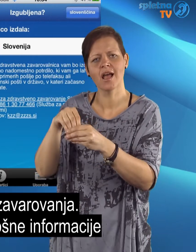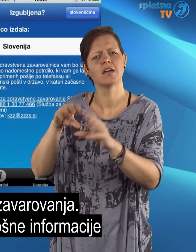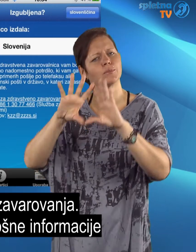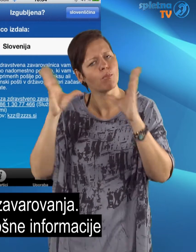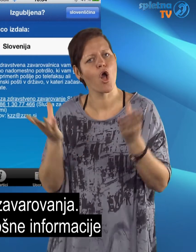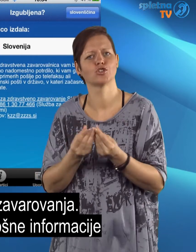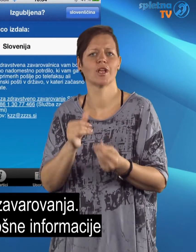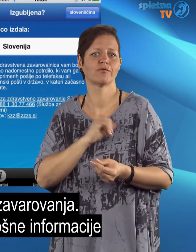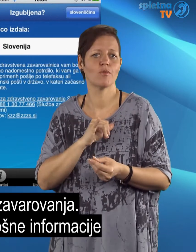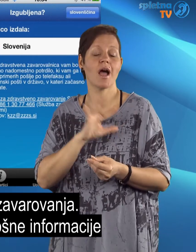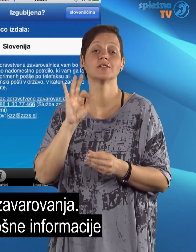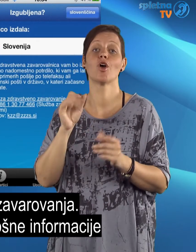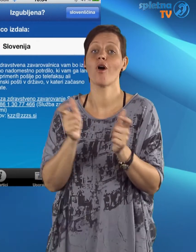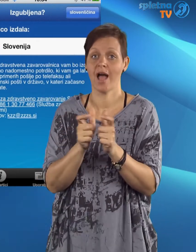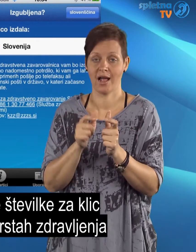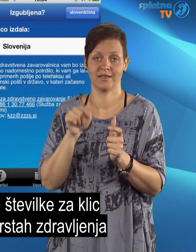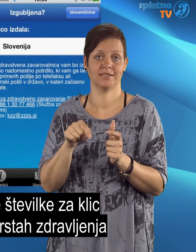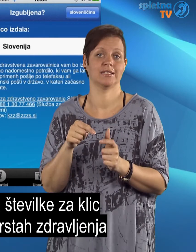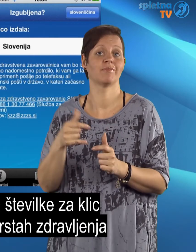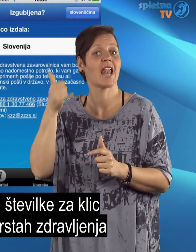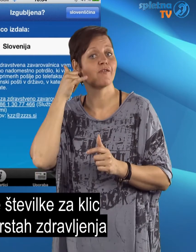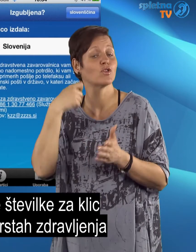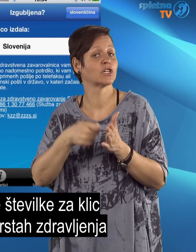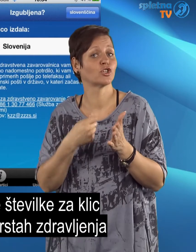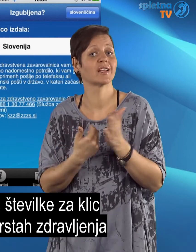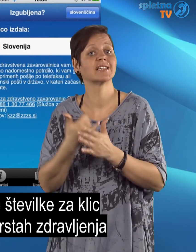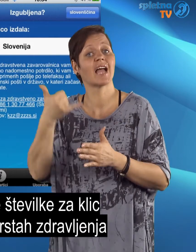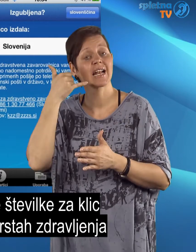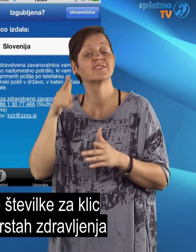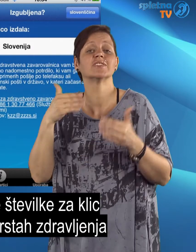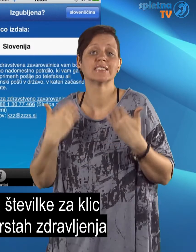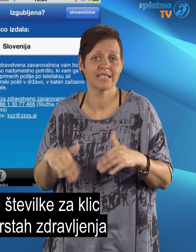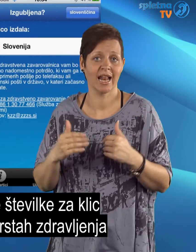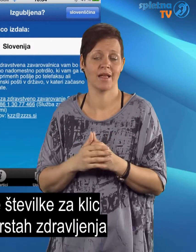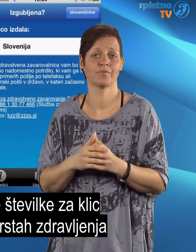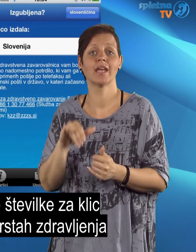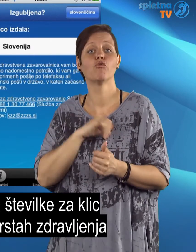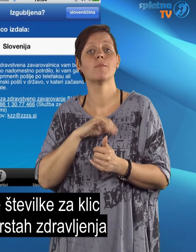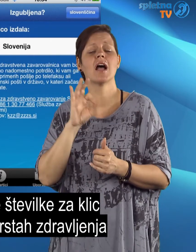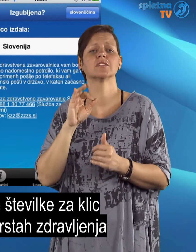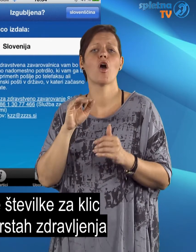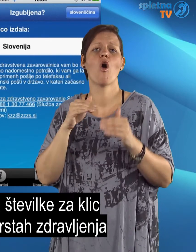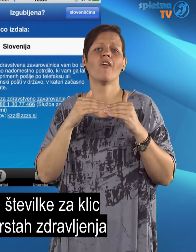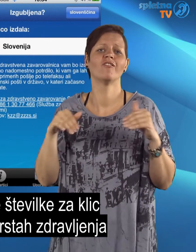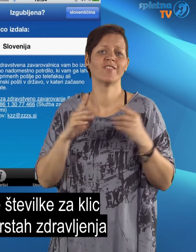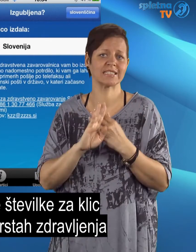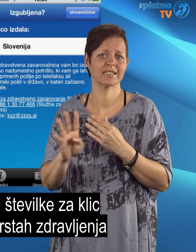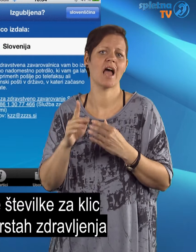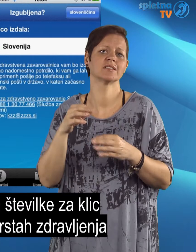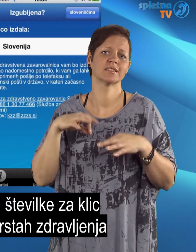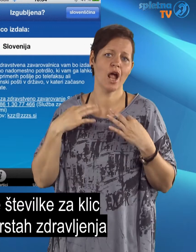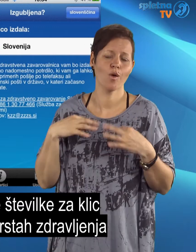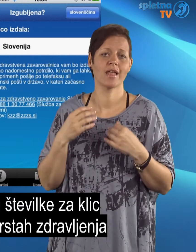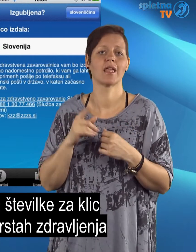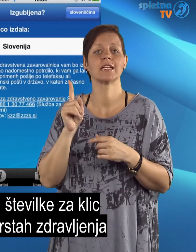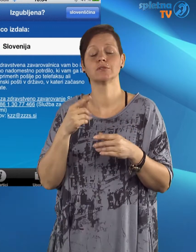splošne informacije o kartici, telefonske številke za klic v sili, informacije o vrstah zdravljenja in stroških,